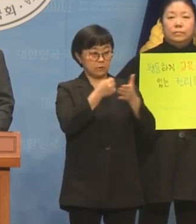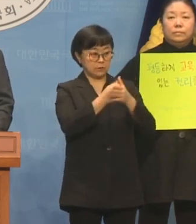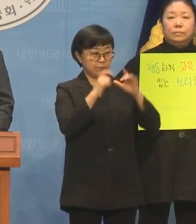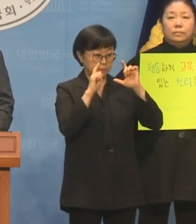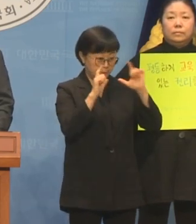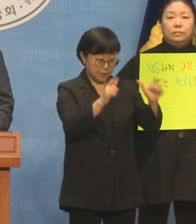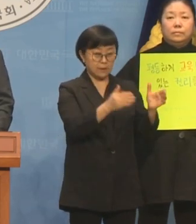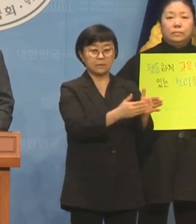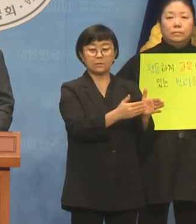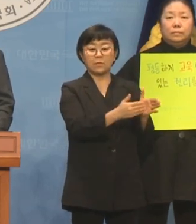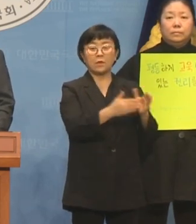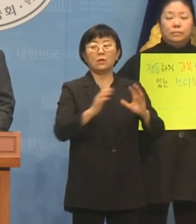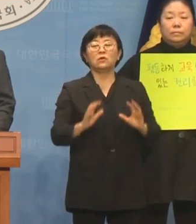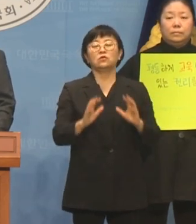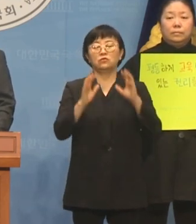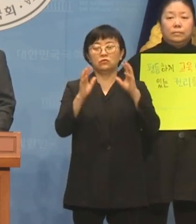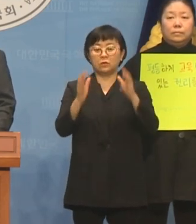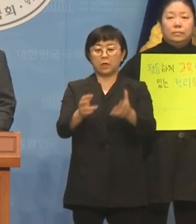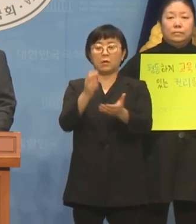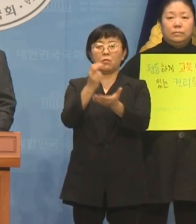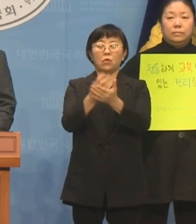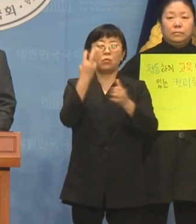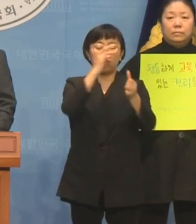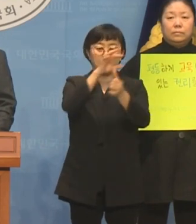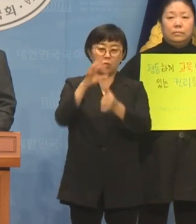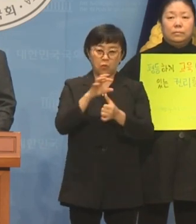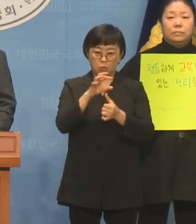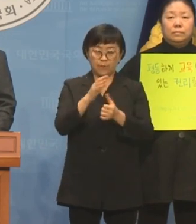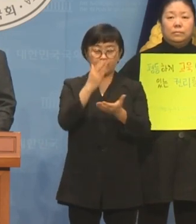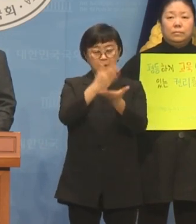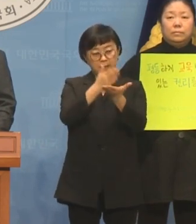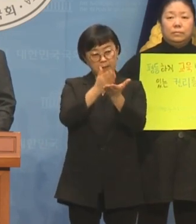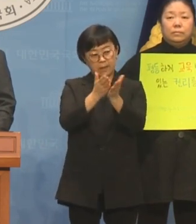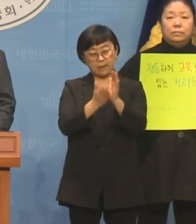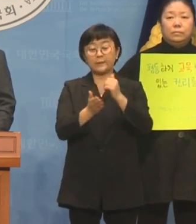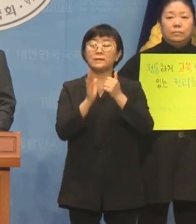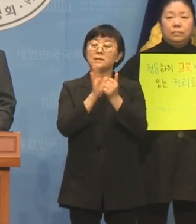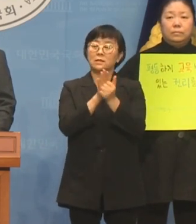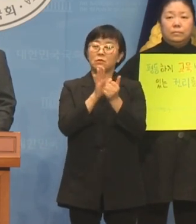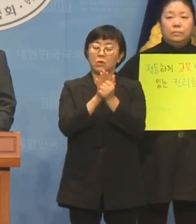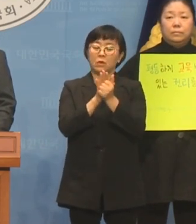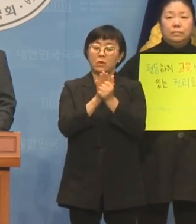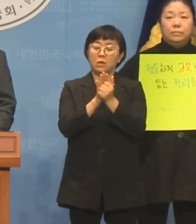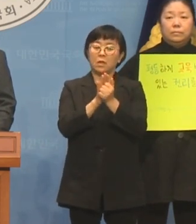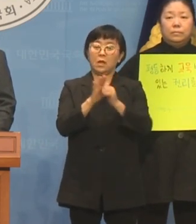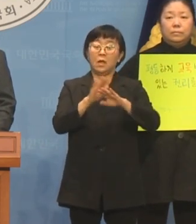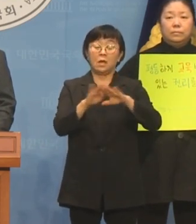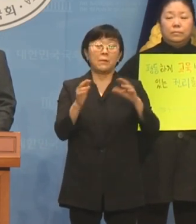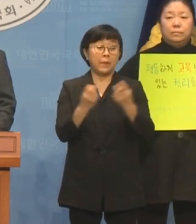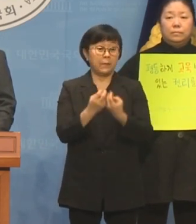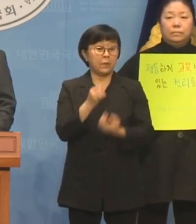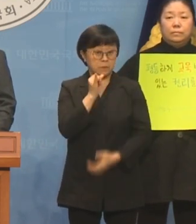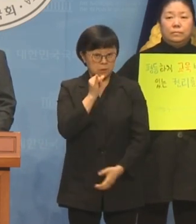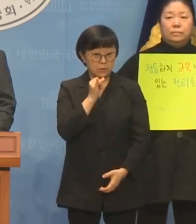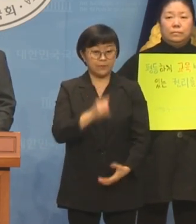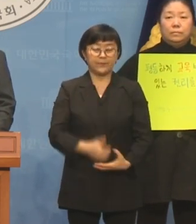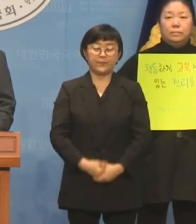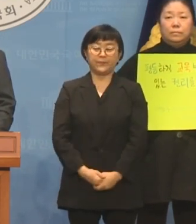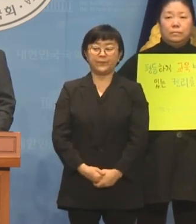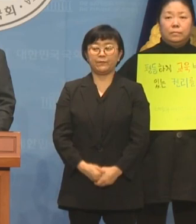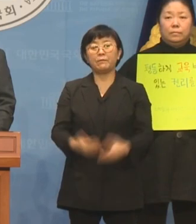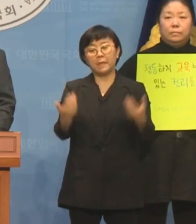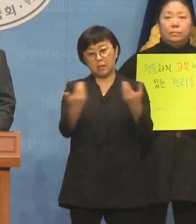있어서 국가의 법적 보호와 다양한 지원책을 받을 수 있는데